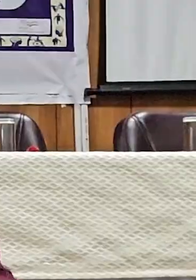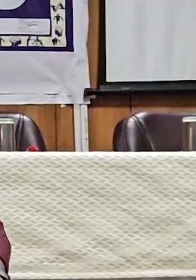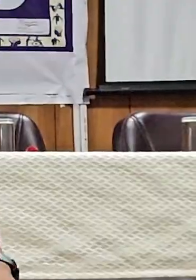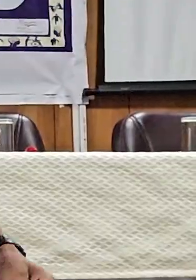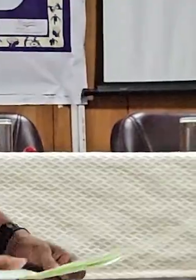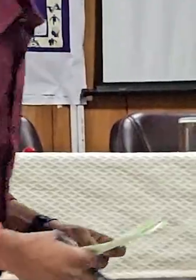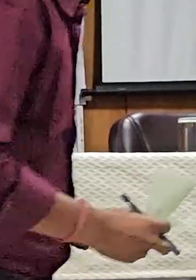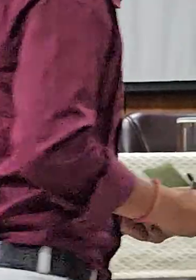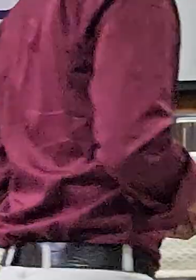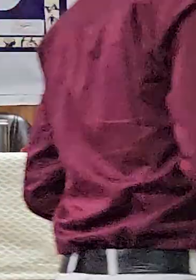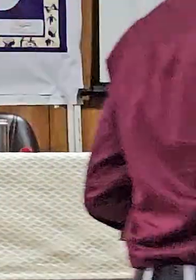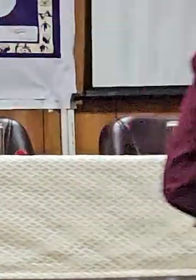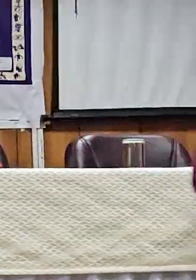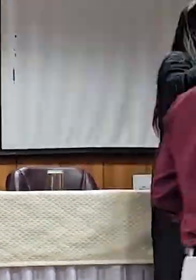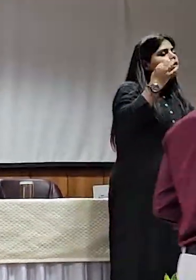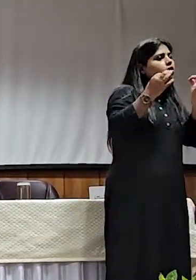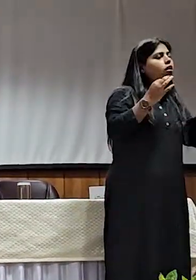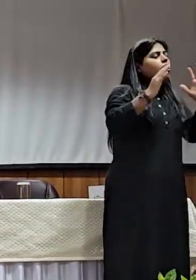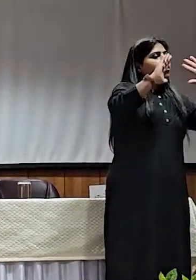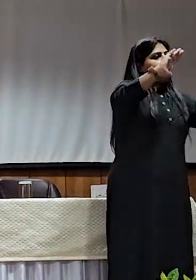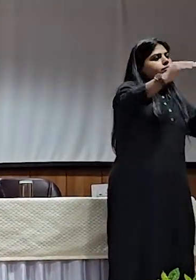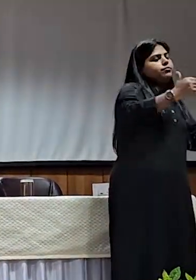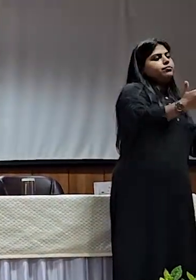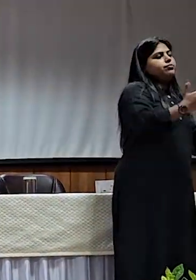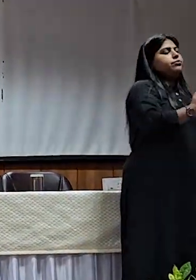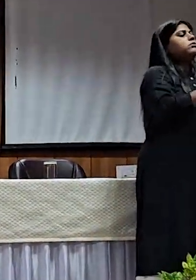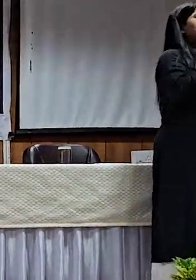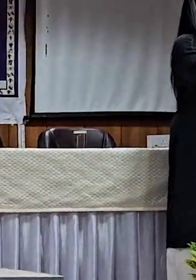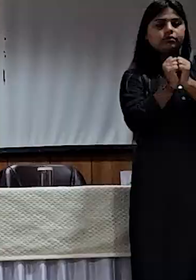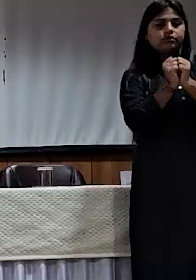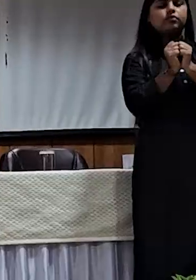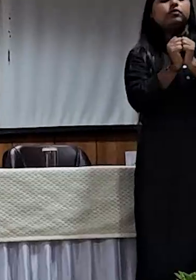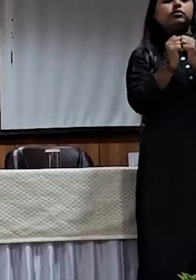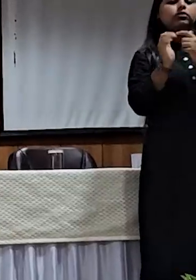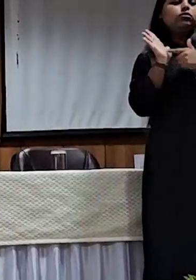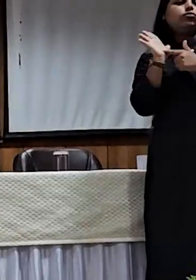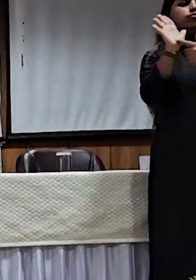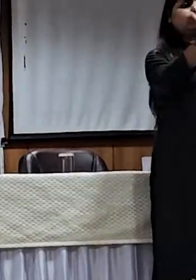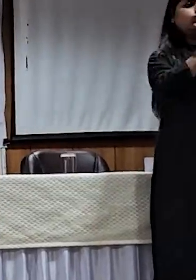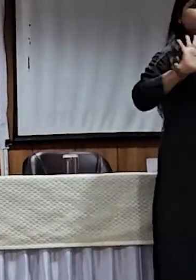संपर्क आर्थर कैरल से होता है और वे मिस एम सुलेमान का